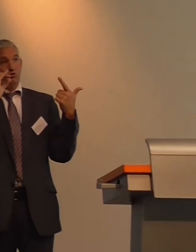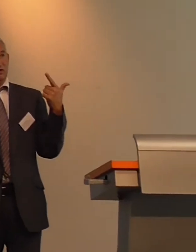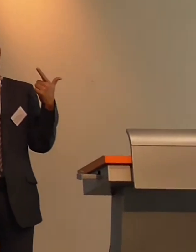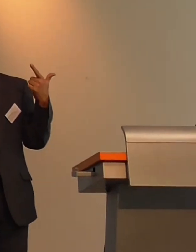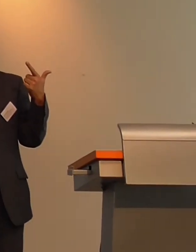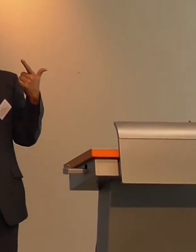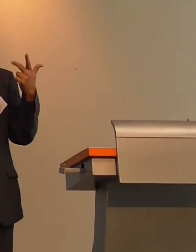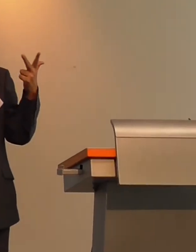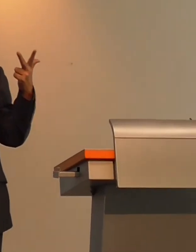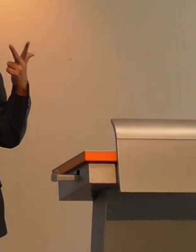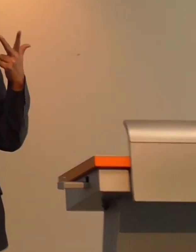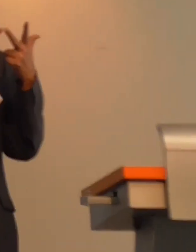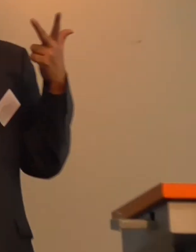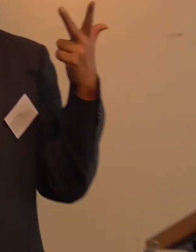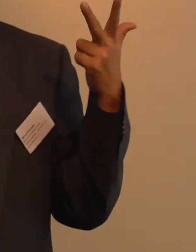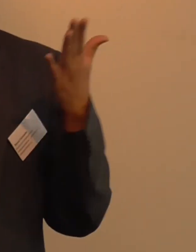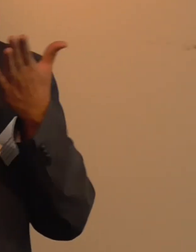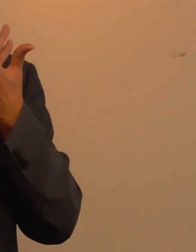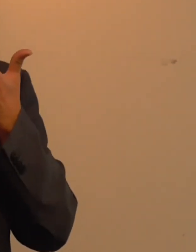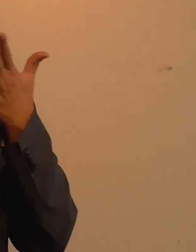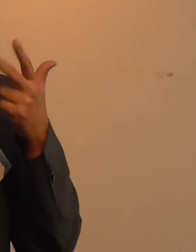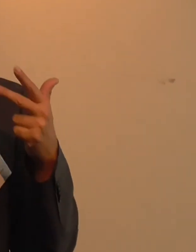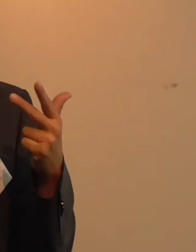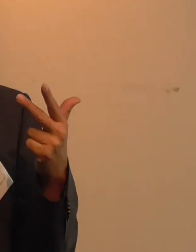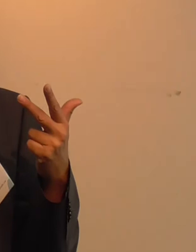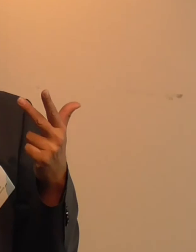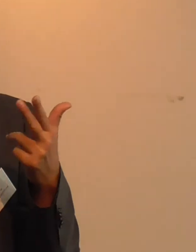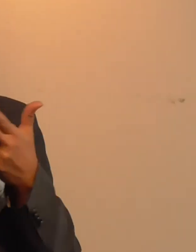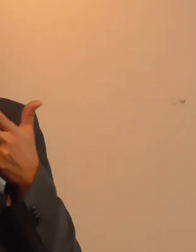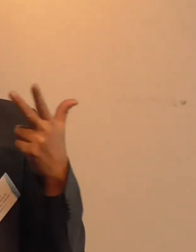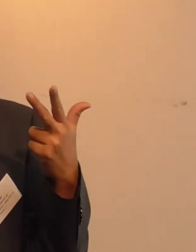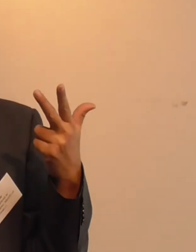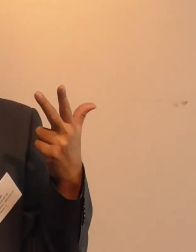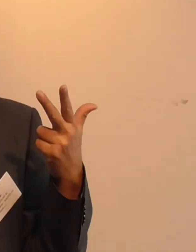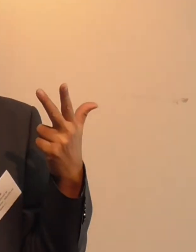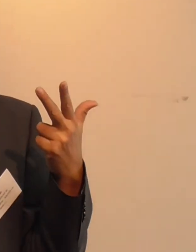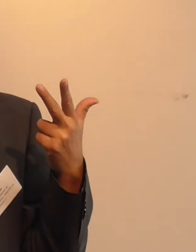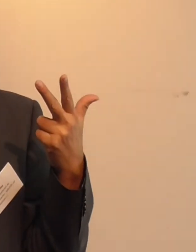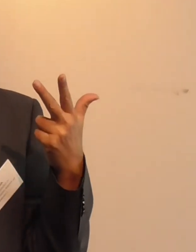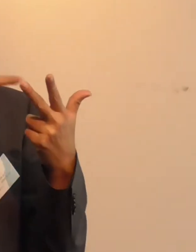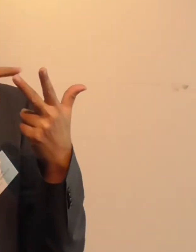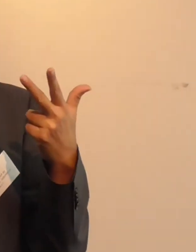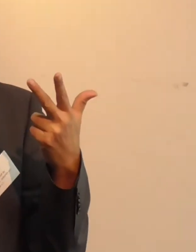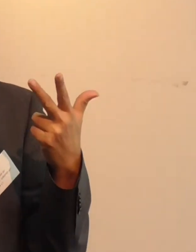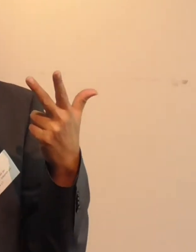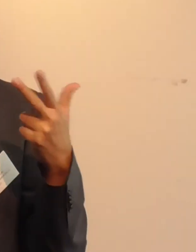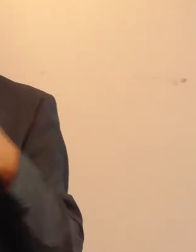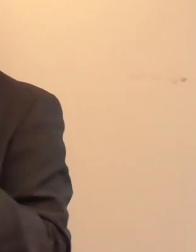100% Untertitel und 5% Gebärdensprache. Und die dritte Forderung war ein clean Audiosignal, also ein